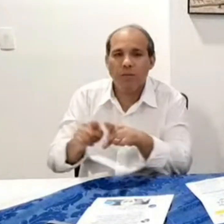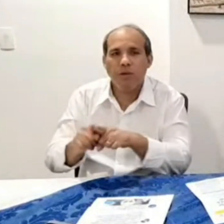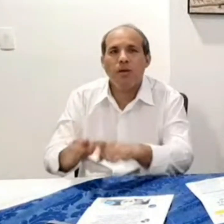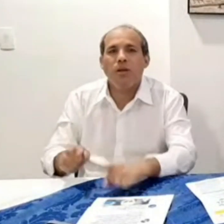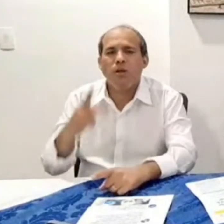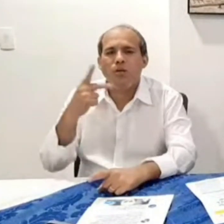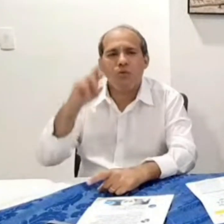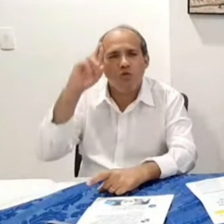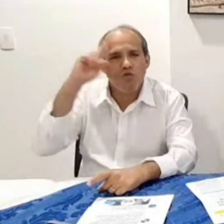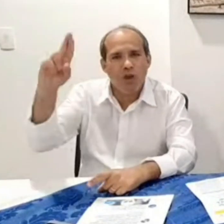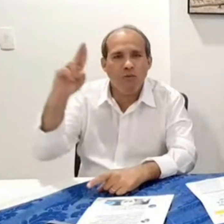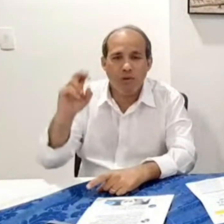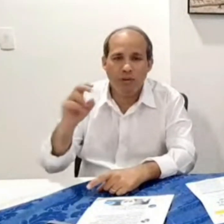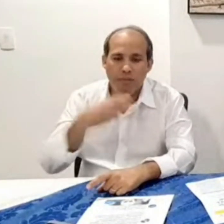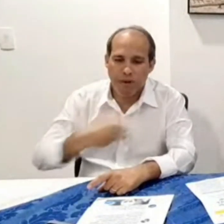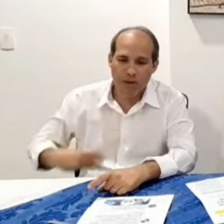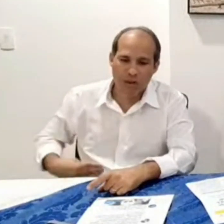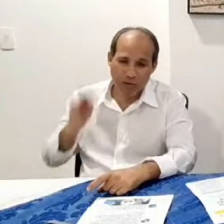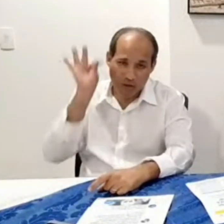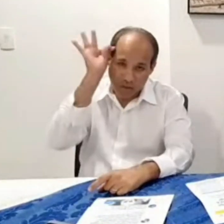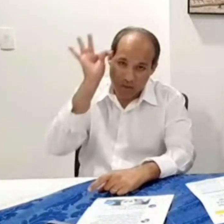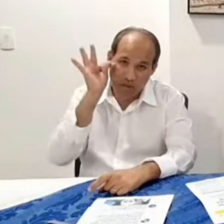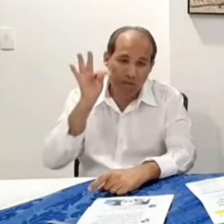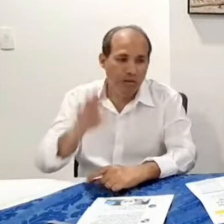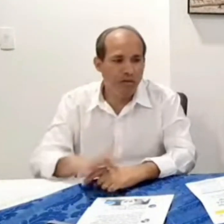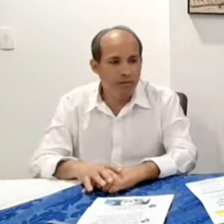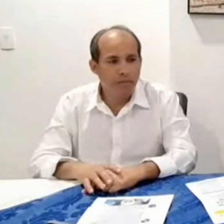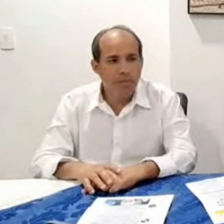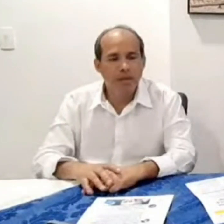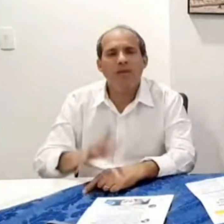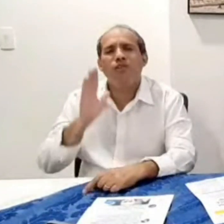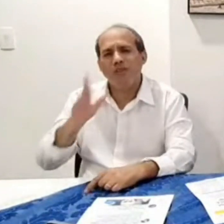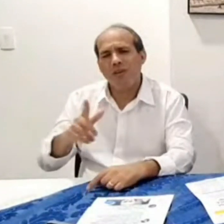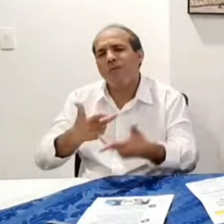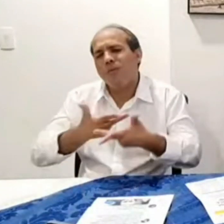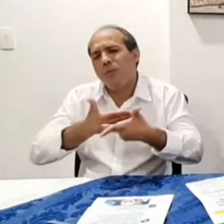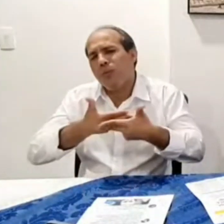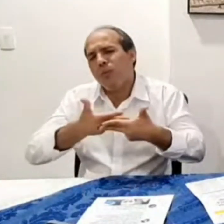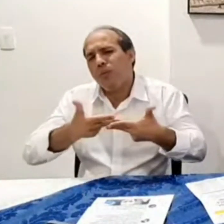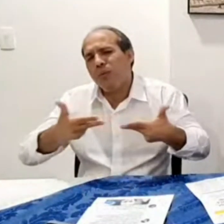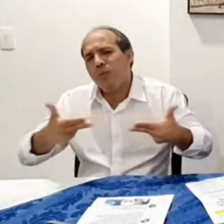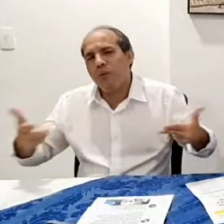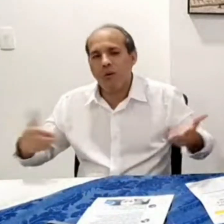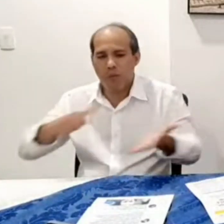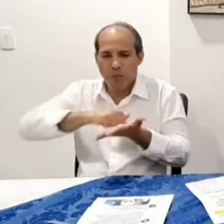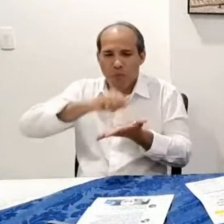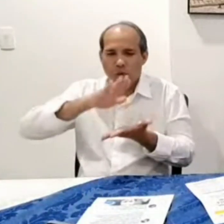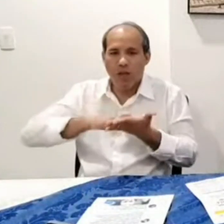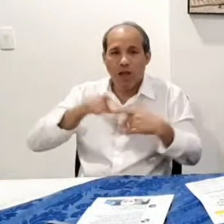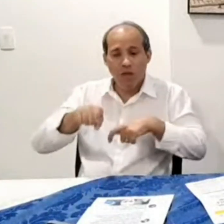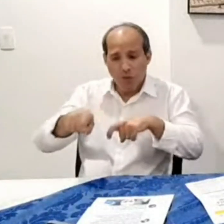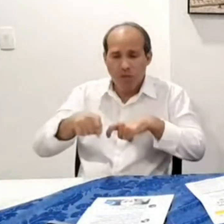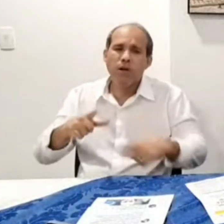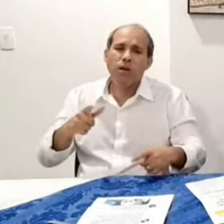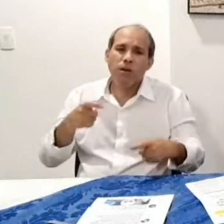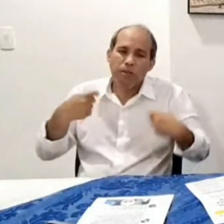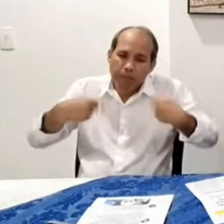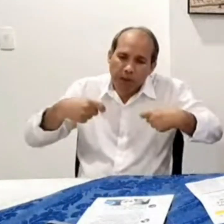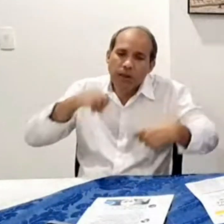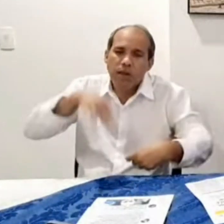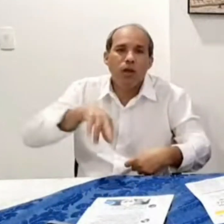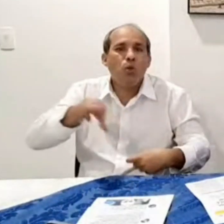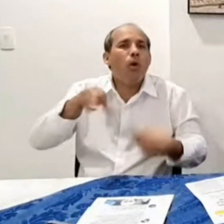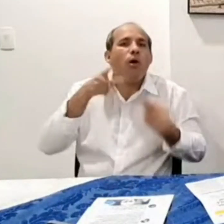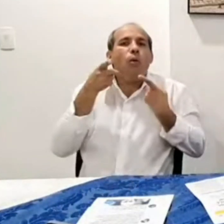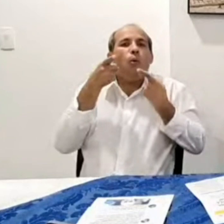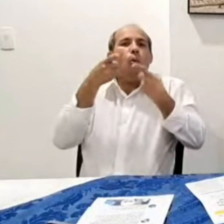chefe, né, a ministra Tereza Cristina. Mais coisas fizemos também. A multagem no campo, que tem que haver, ninguém é contra, né,